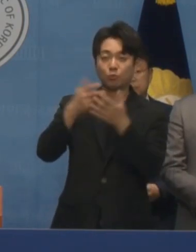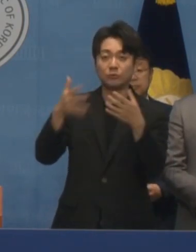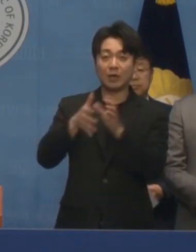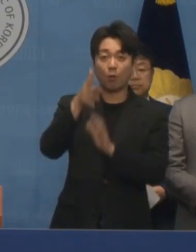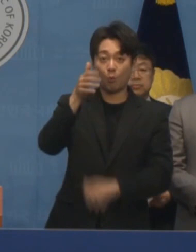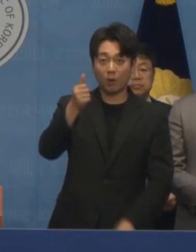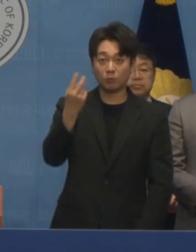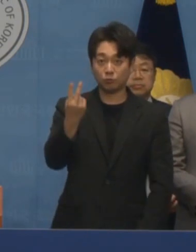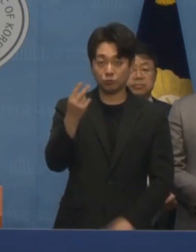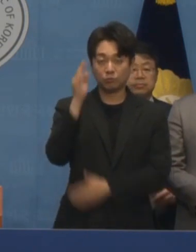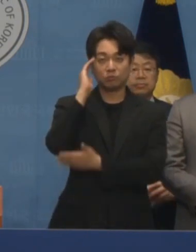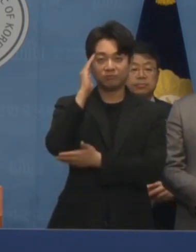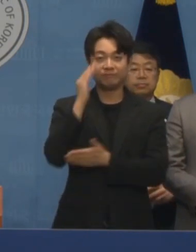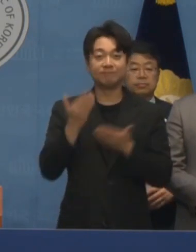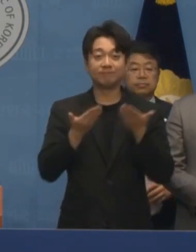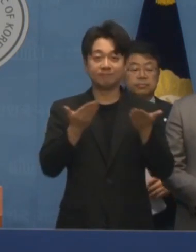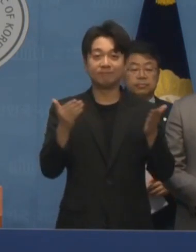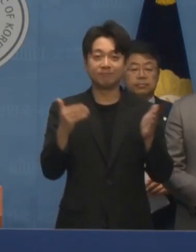담화문을 발표했지만